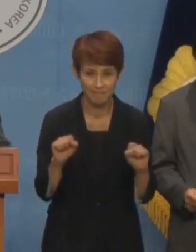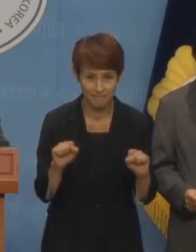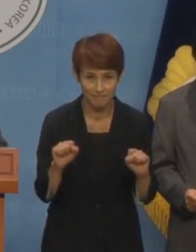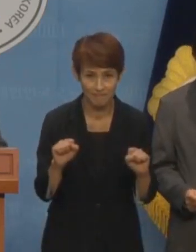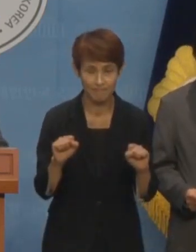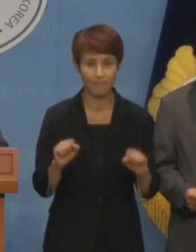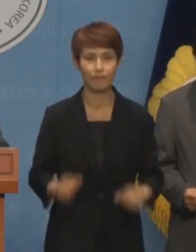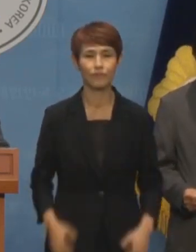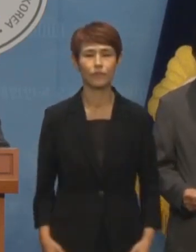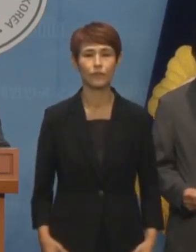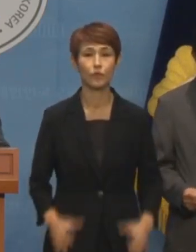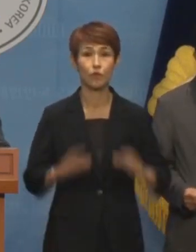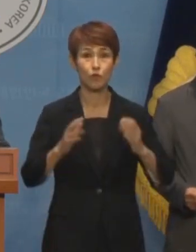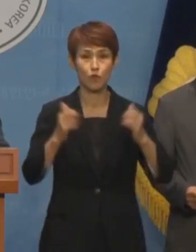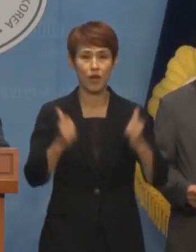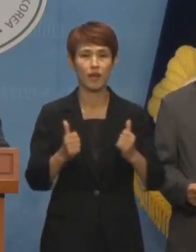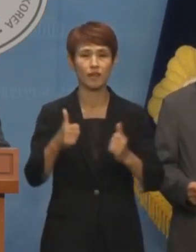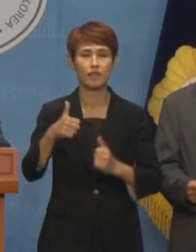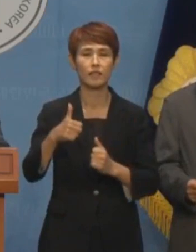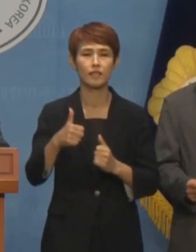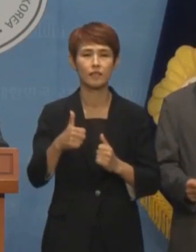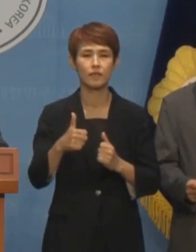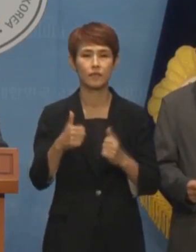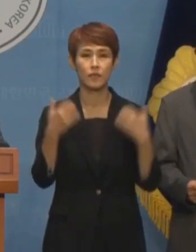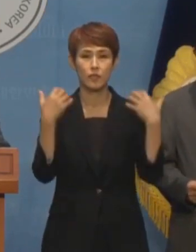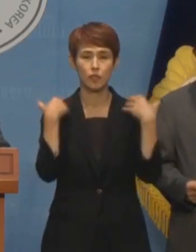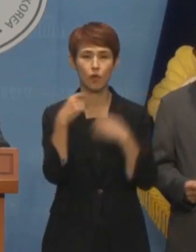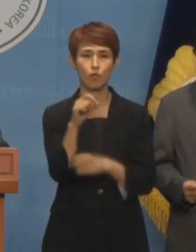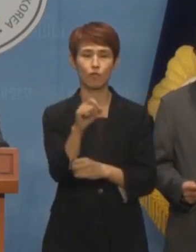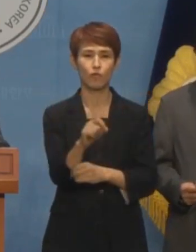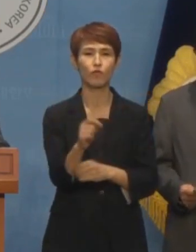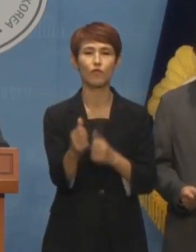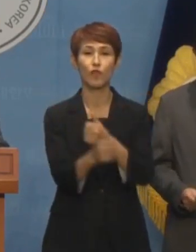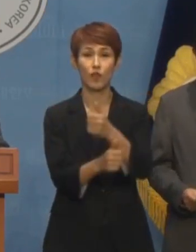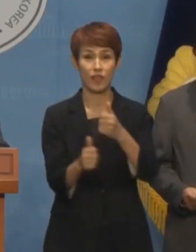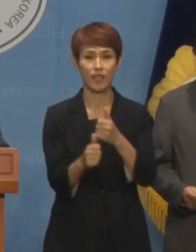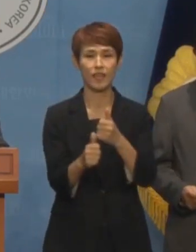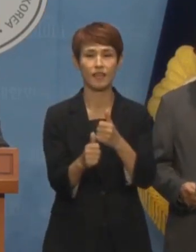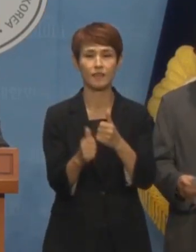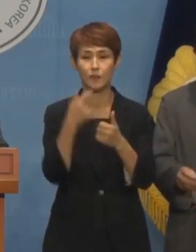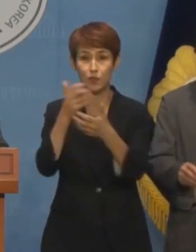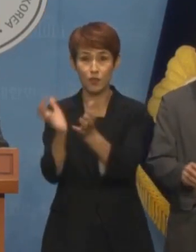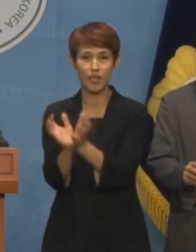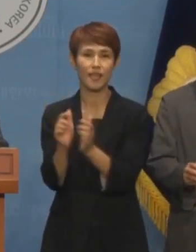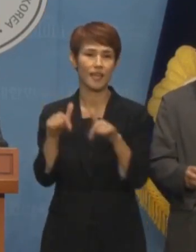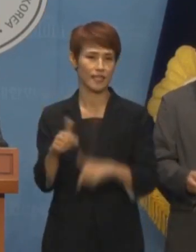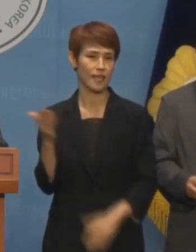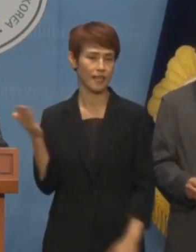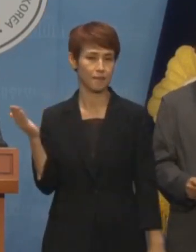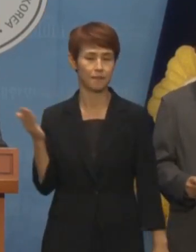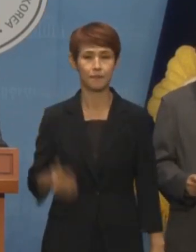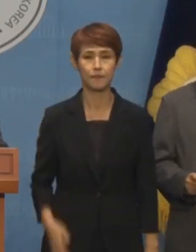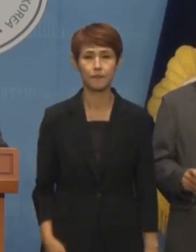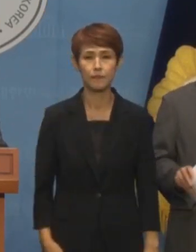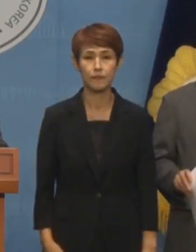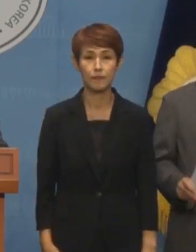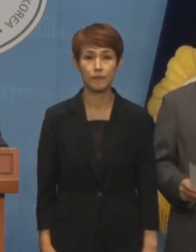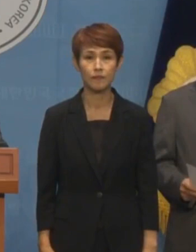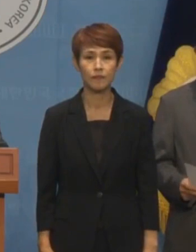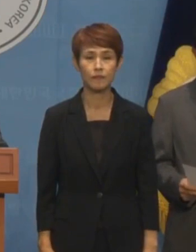안녕하십니까. 국회 정무위원회 더불어민주당 간사 강준현입니다. 지난달 10일